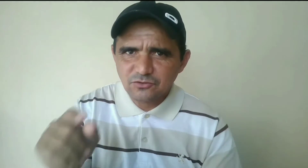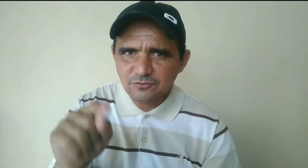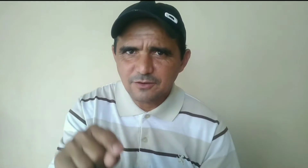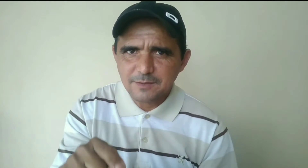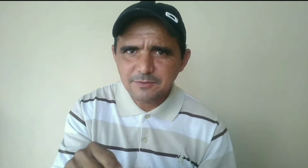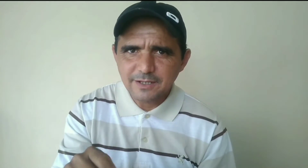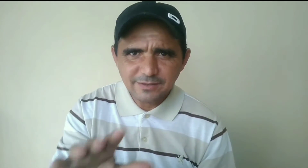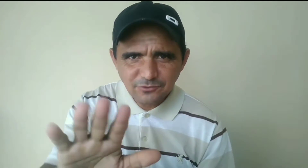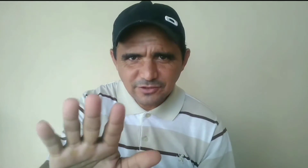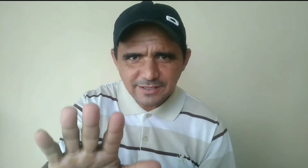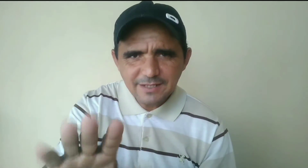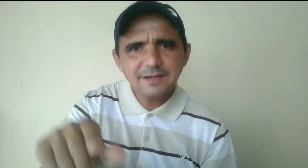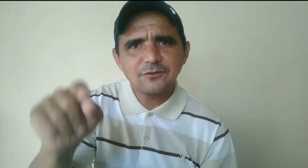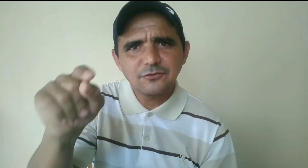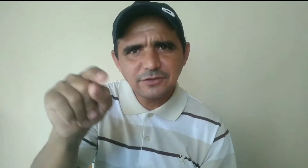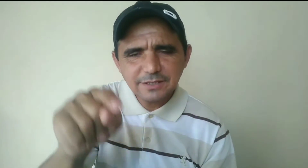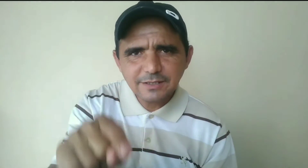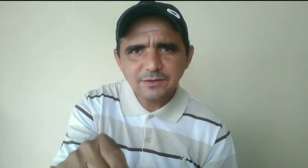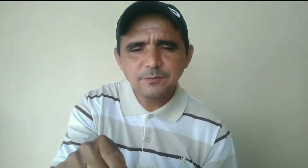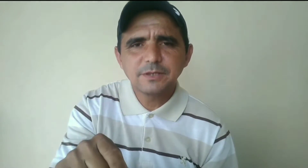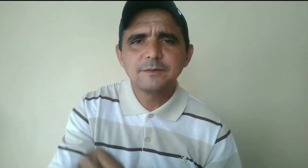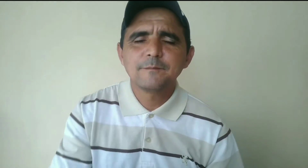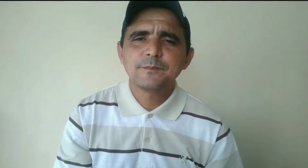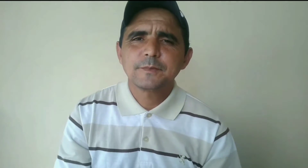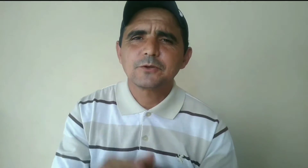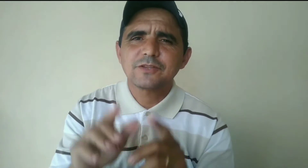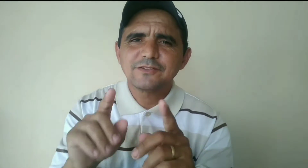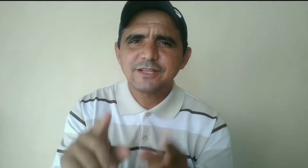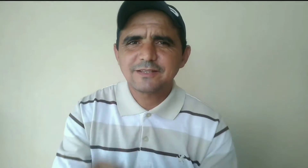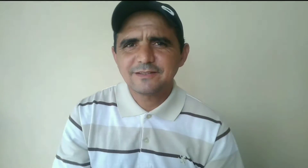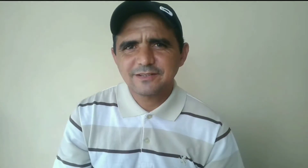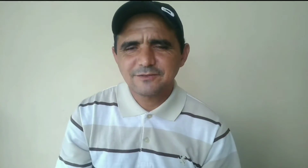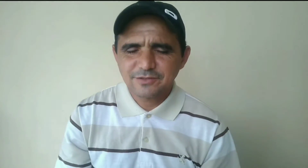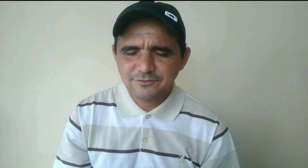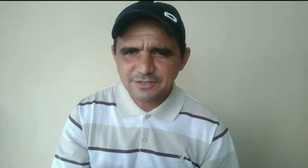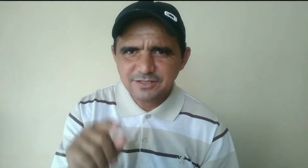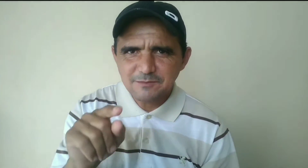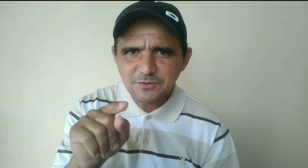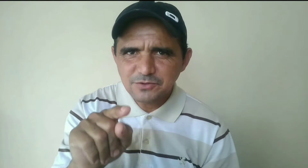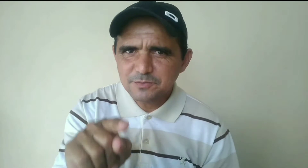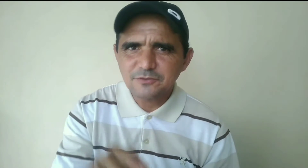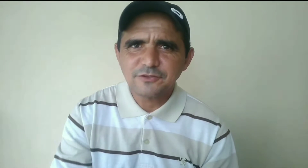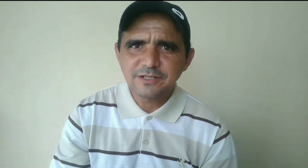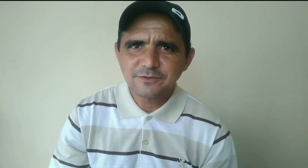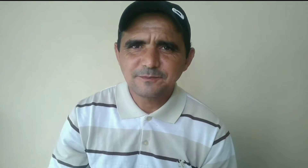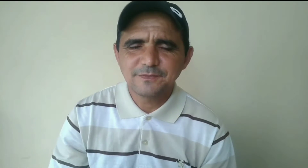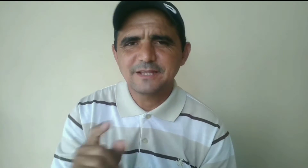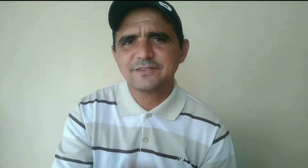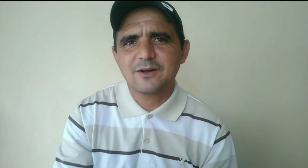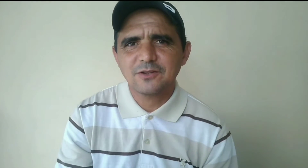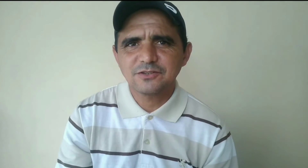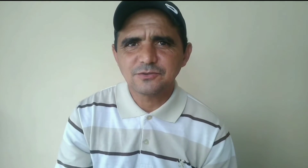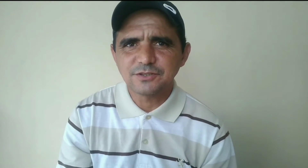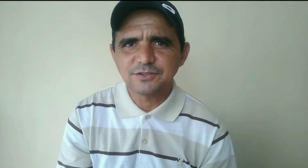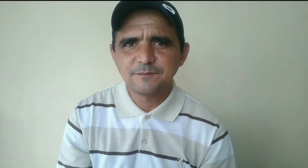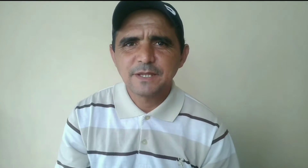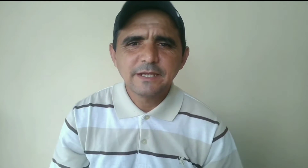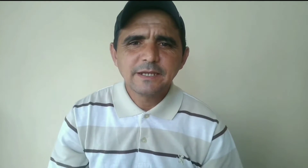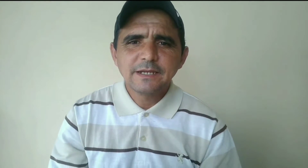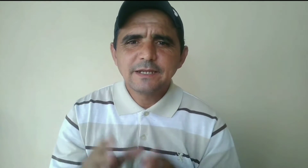seu vocabulário. Então não sai daí não, fica aqui comigo, que eu tenho certeza que você vai tirar muito proveito dessa aula de hoje.